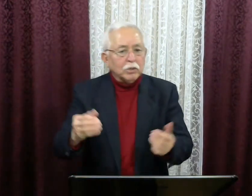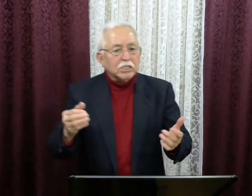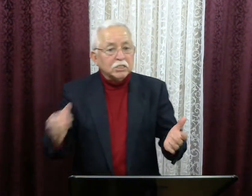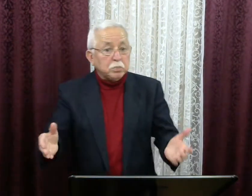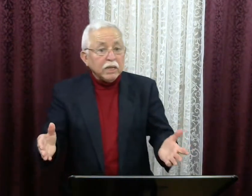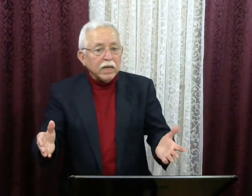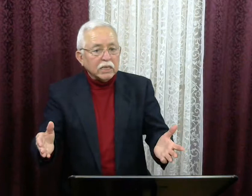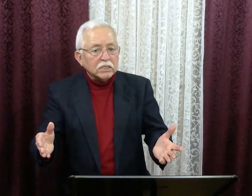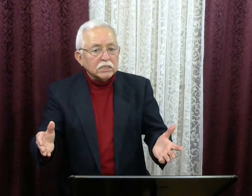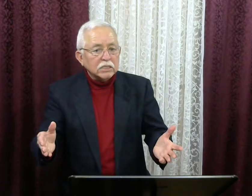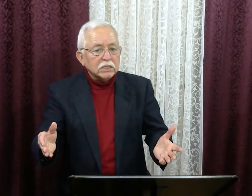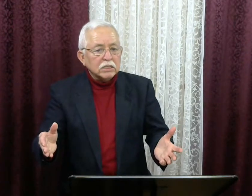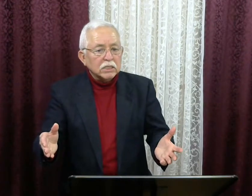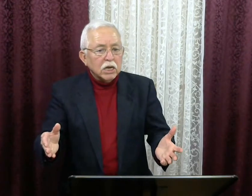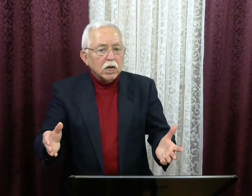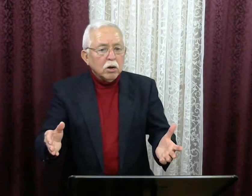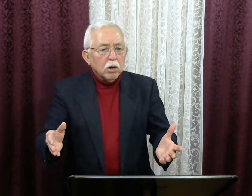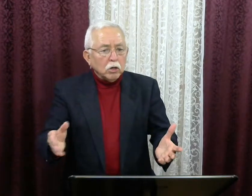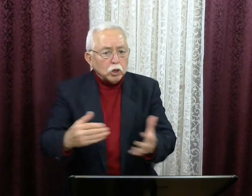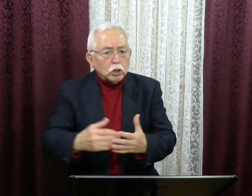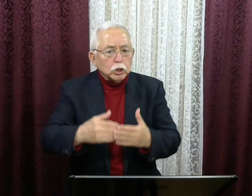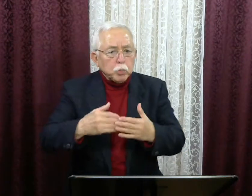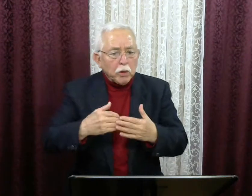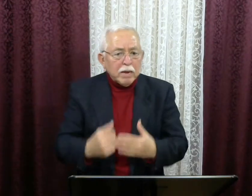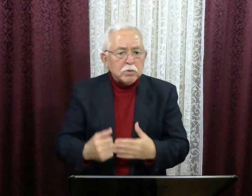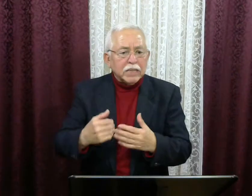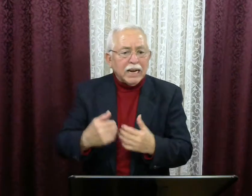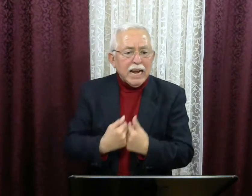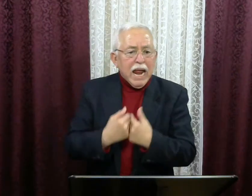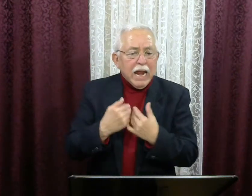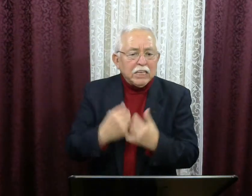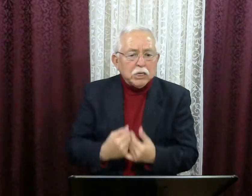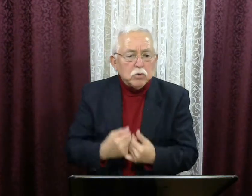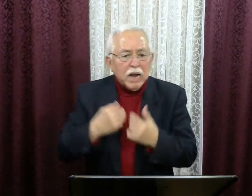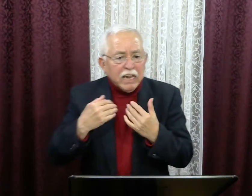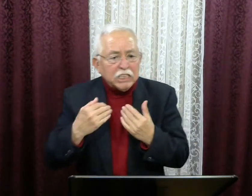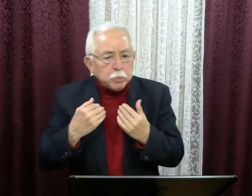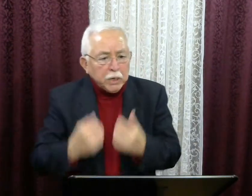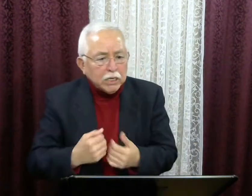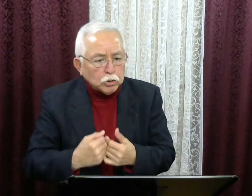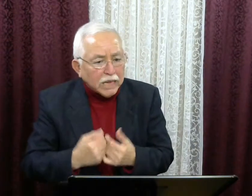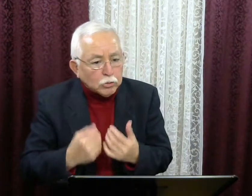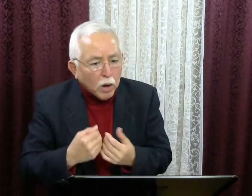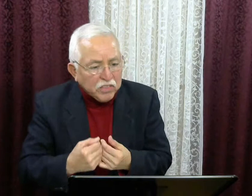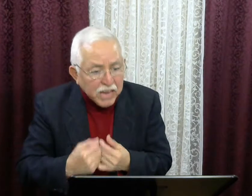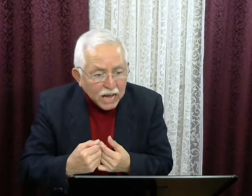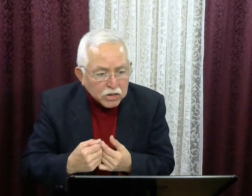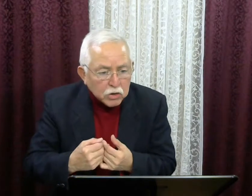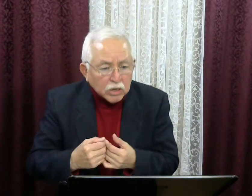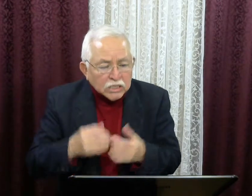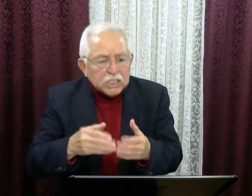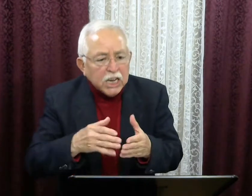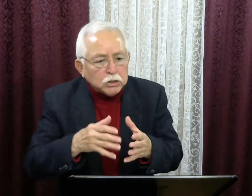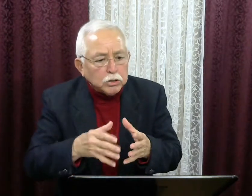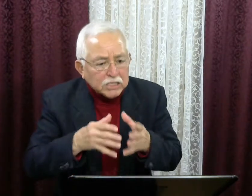nuestras vidas. Nosotros podemos tener la llenura del Espíritu Santo a diario si eso